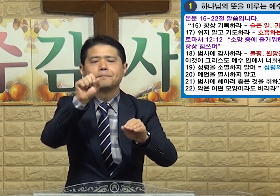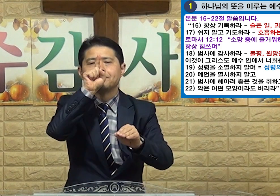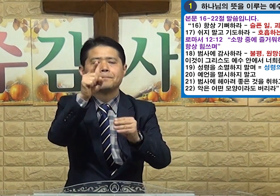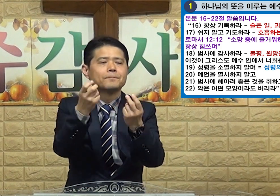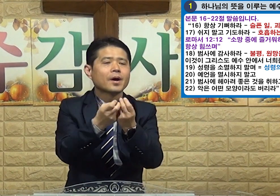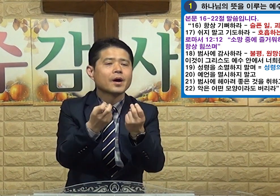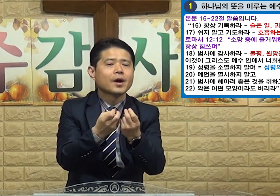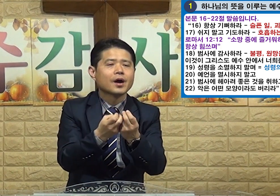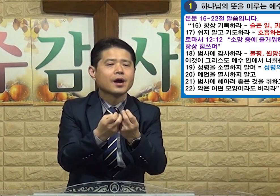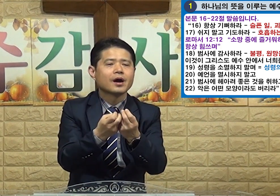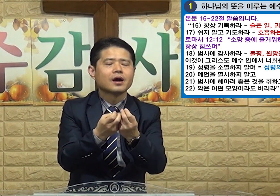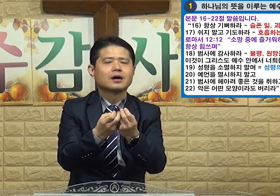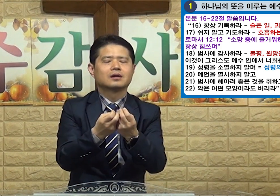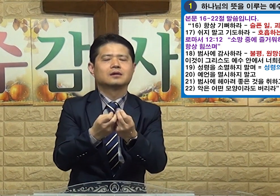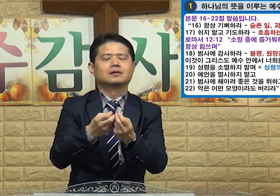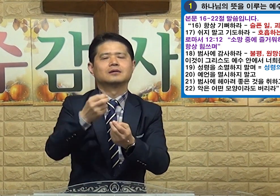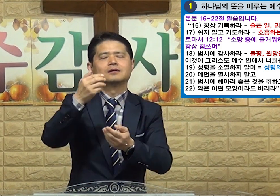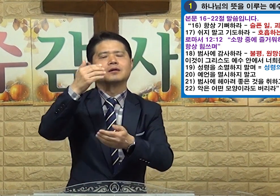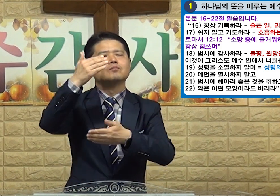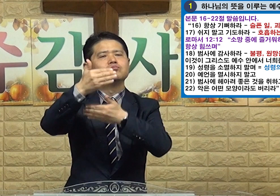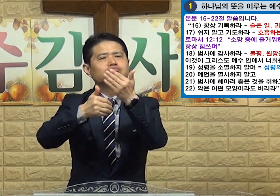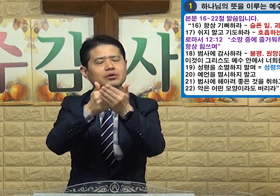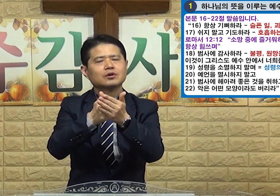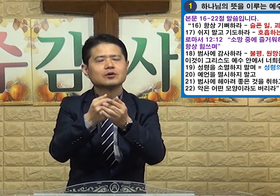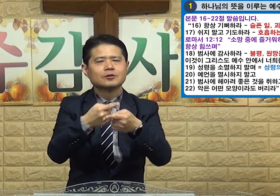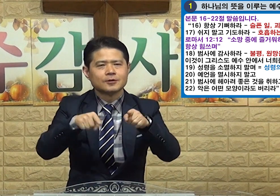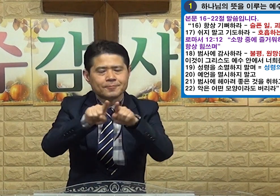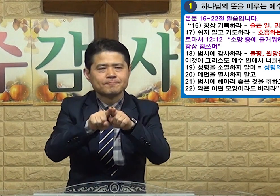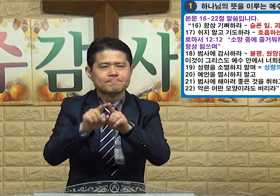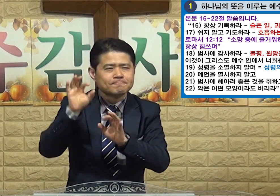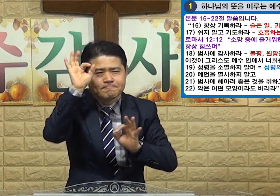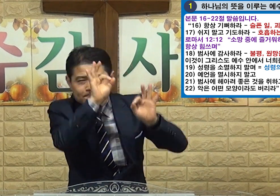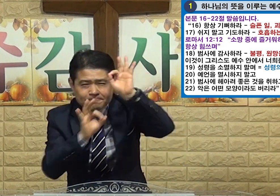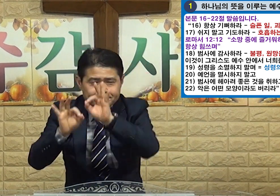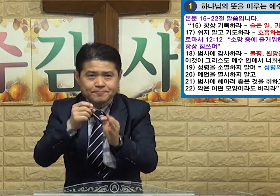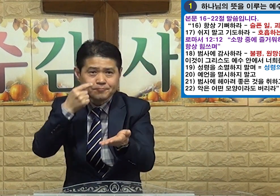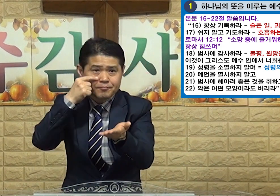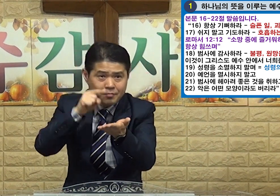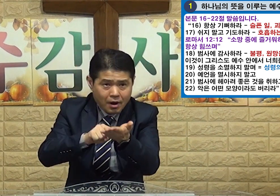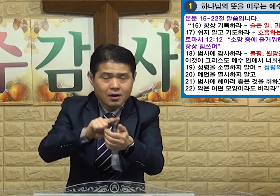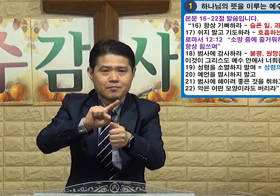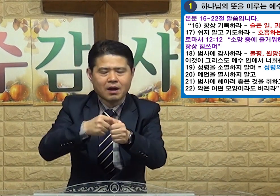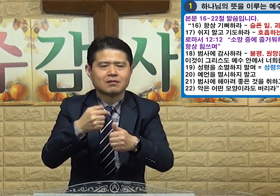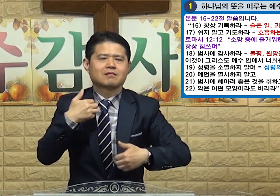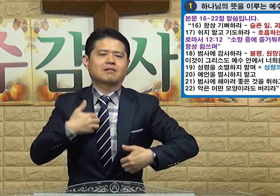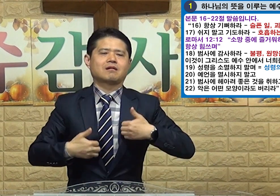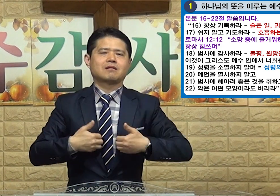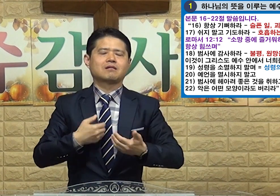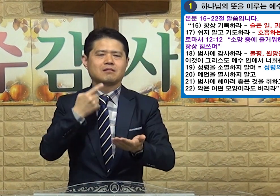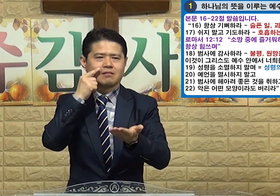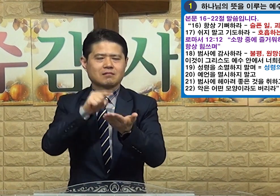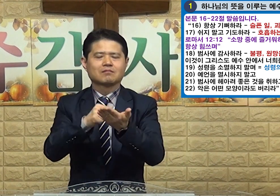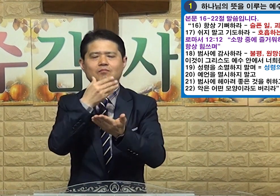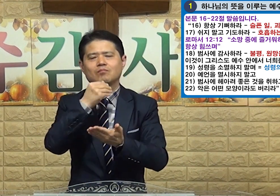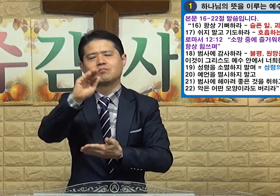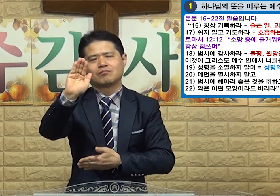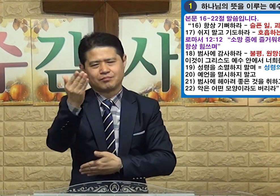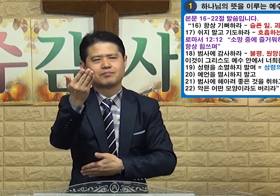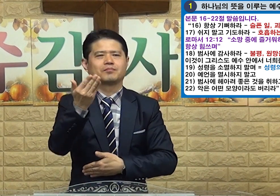것인데 이것을 해결하는 한 가지 방법은 하나님과 함께 찾아서 발견함으로써